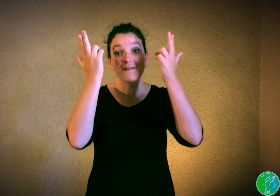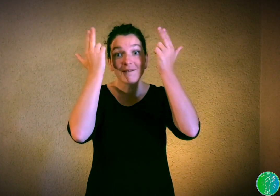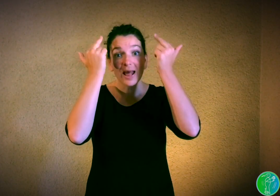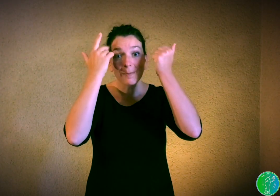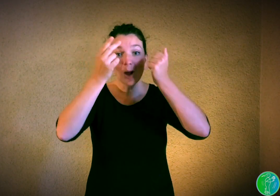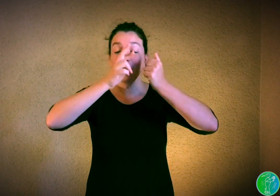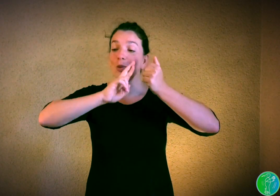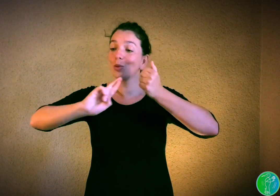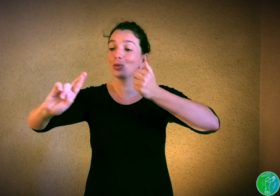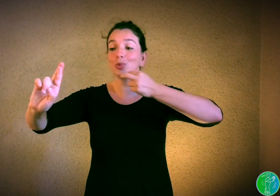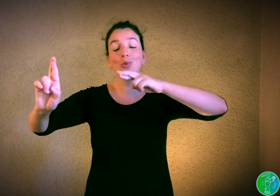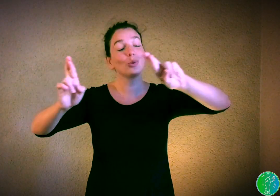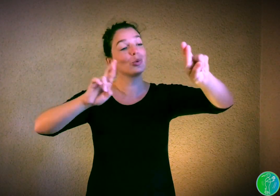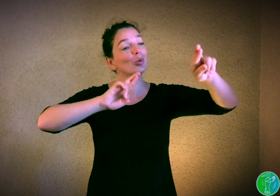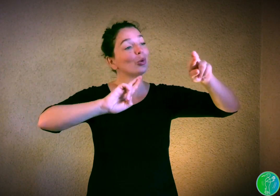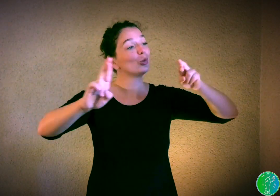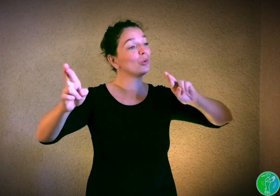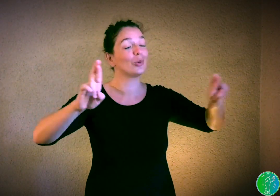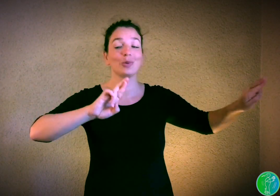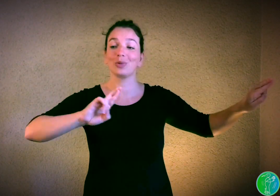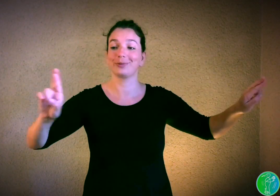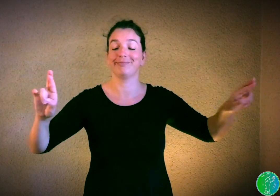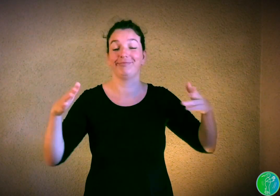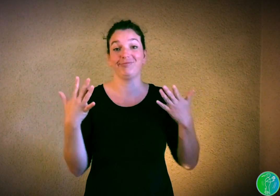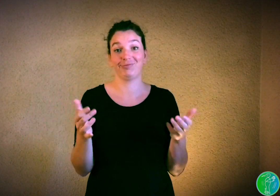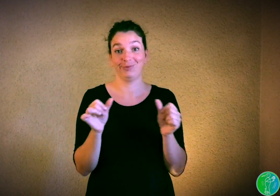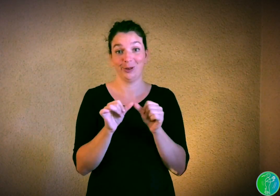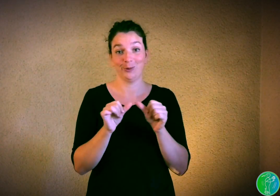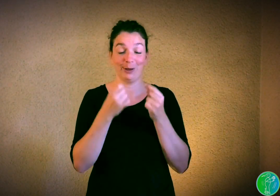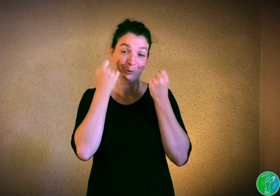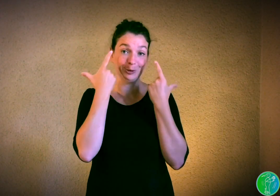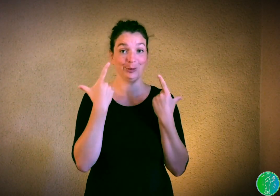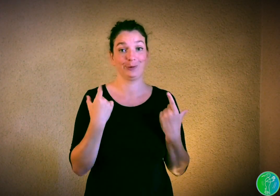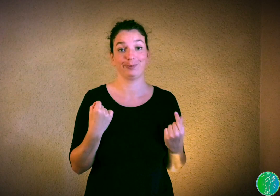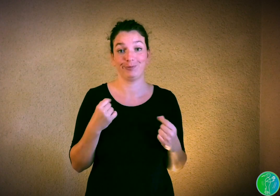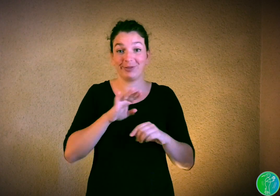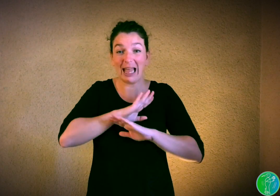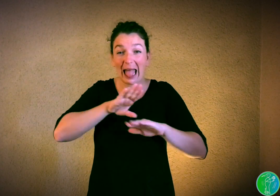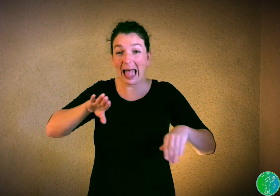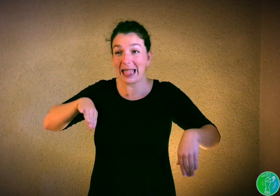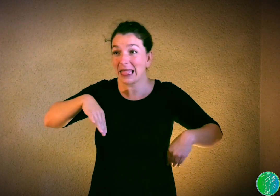Ensuite, les 229 lapins s'en retournèrent. « Et maintenant ?»